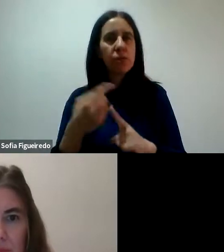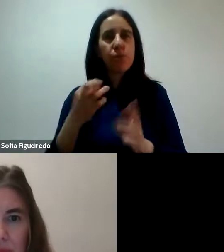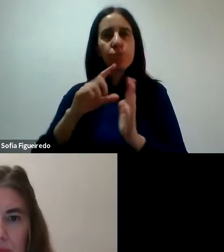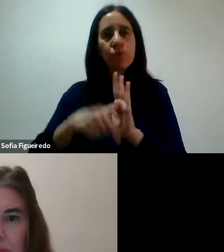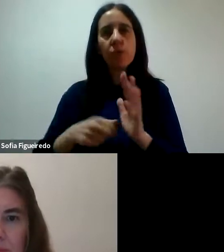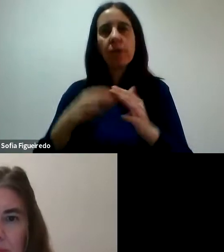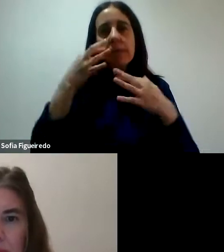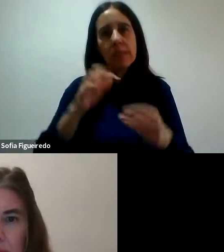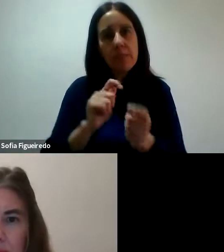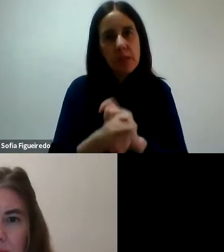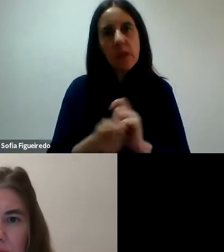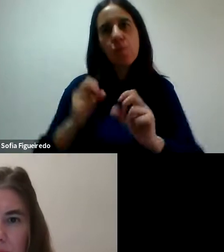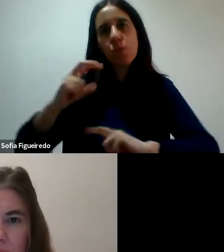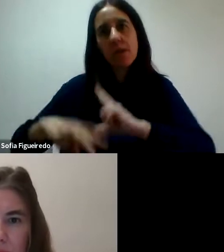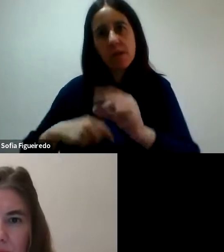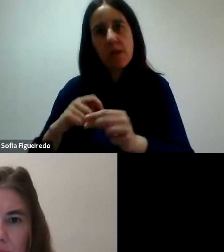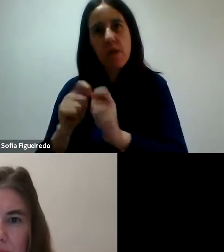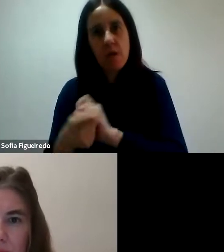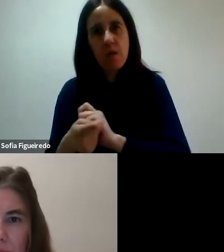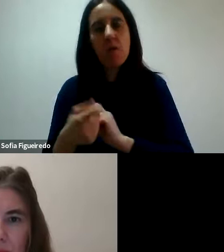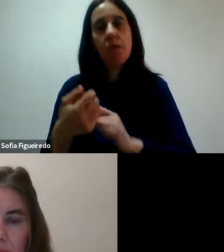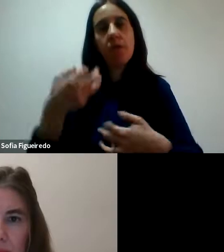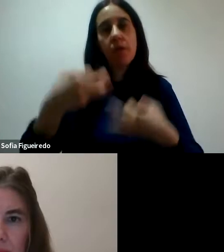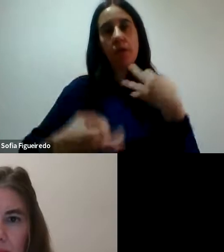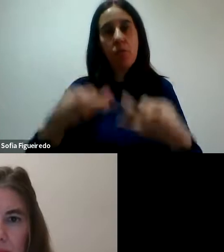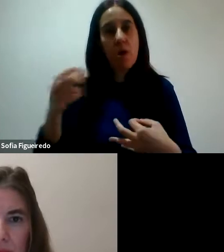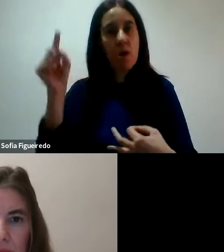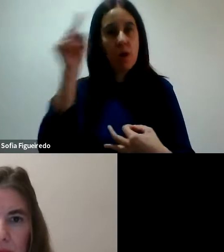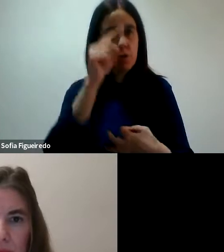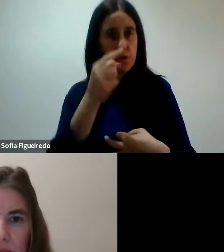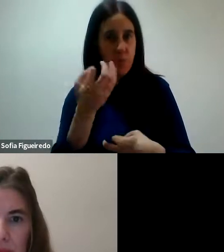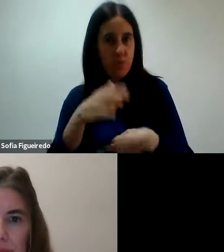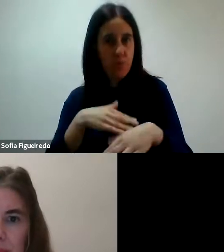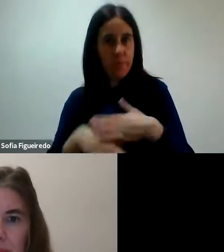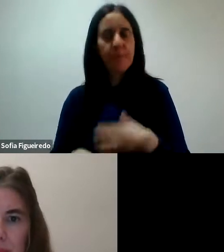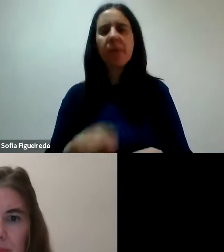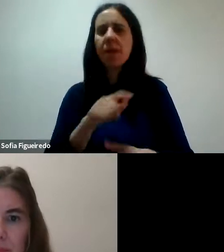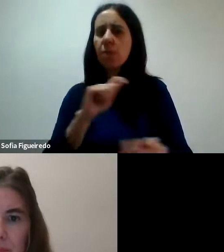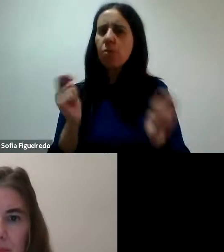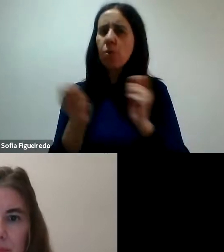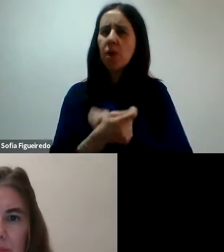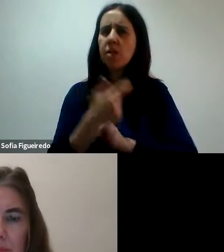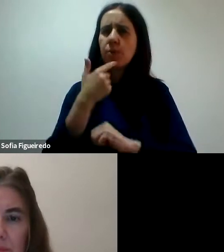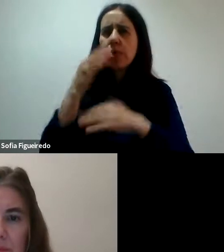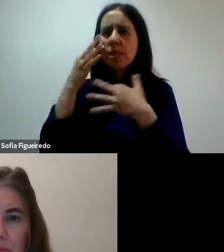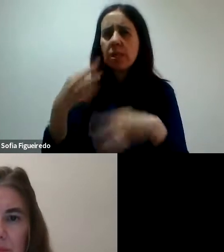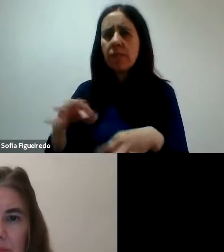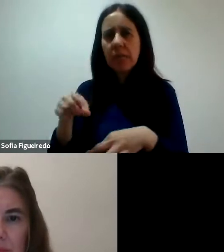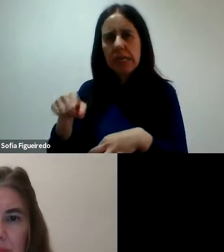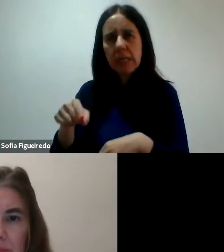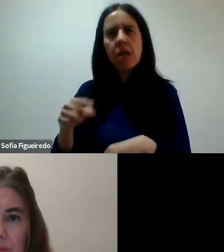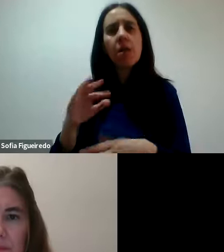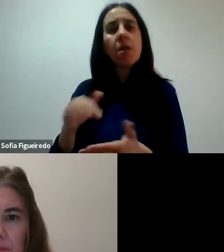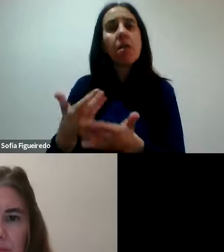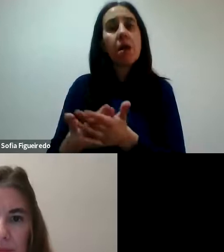modernização na componente do que foi feito nos tribunais, muito desse processo de mudança e muito desse processo de simplificação foi resultado, ou